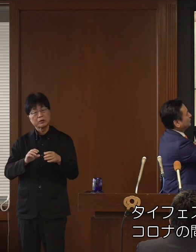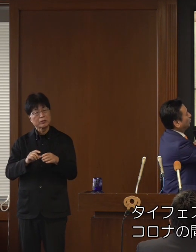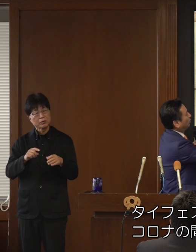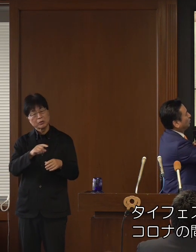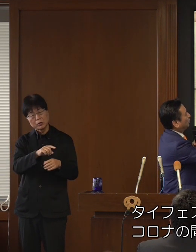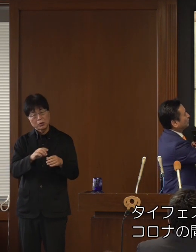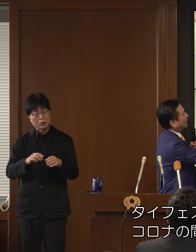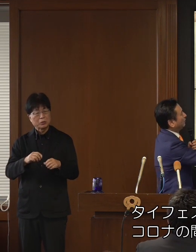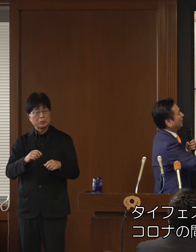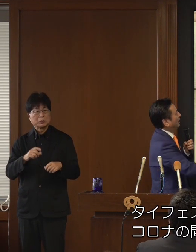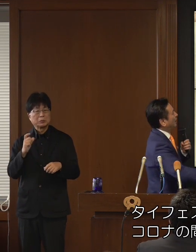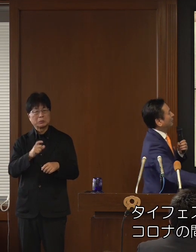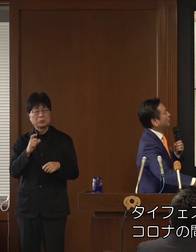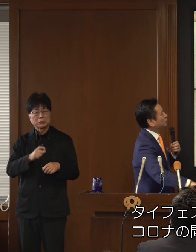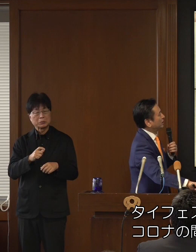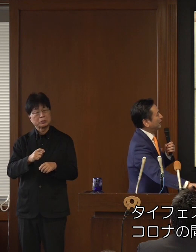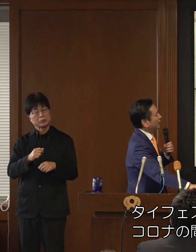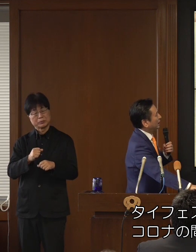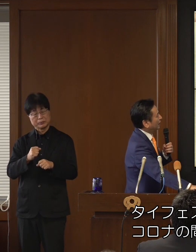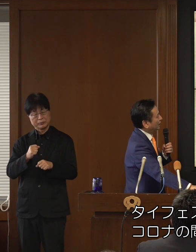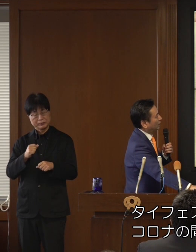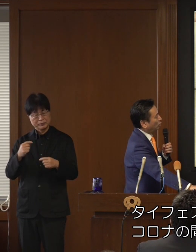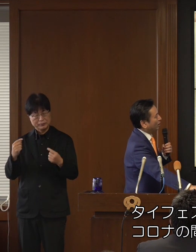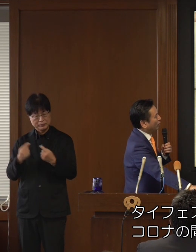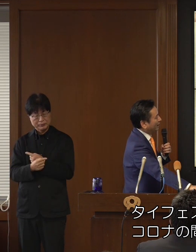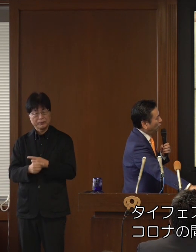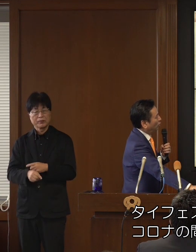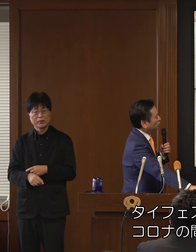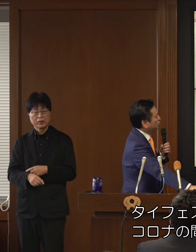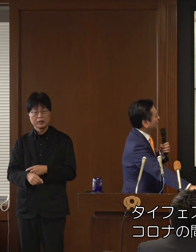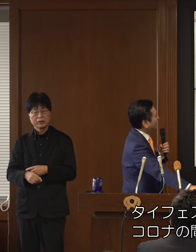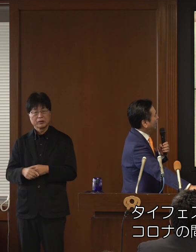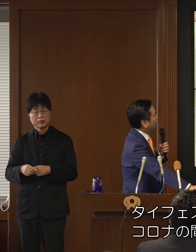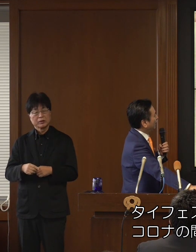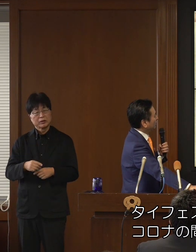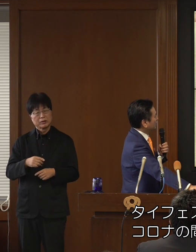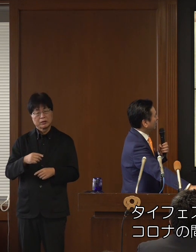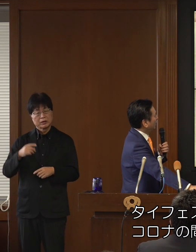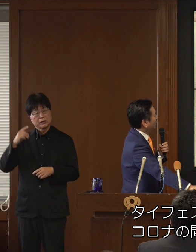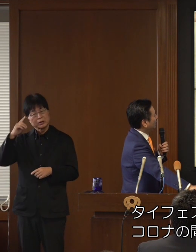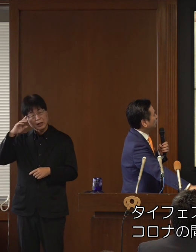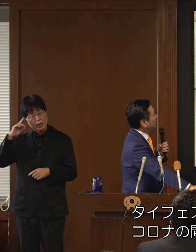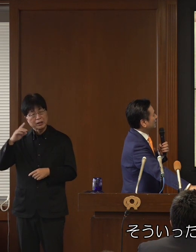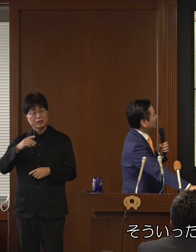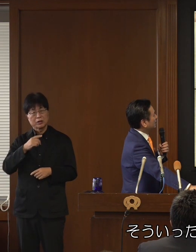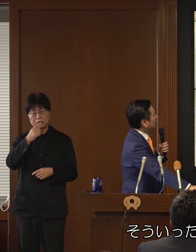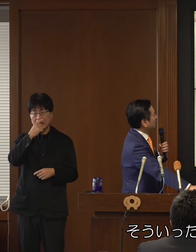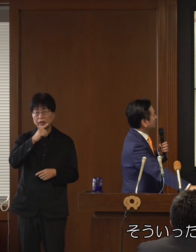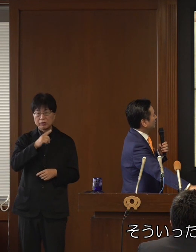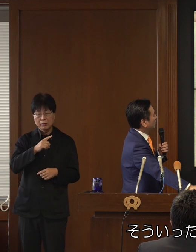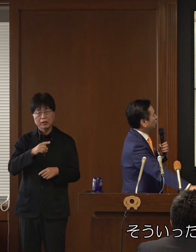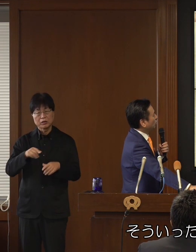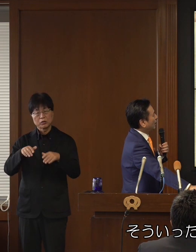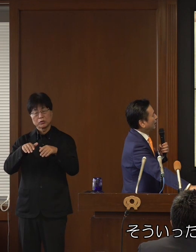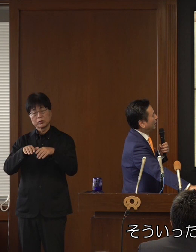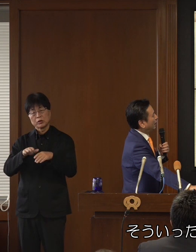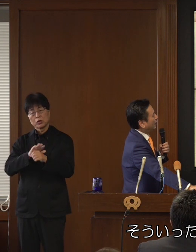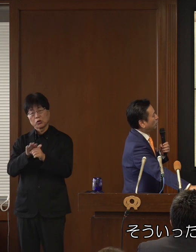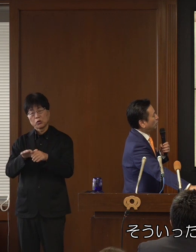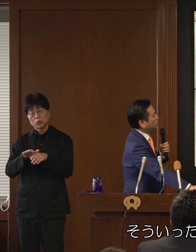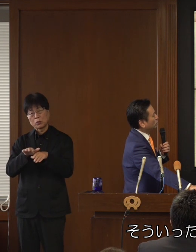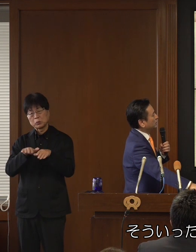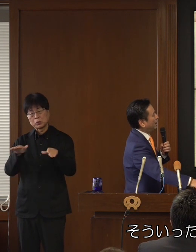タイフェスも佐賀は毎年コロナの間も続けてまいりました。まあ、そういったさまざまなこと